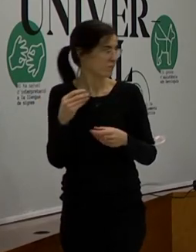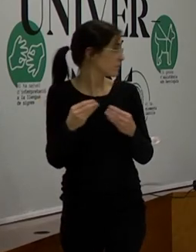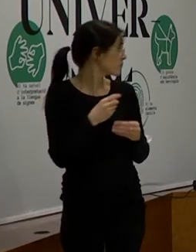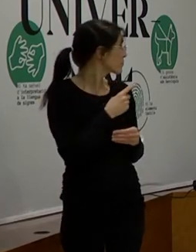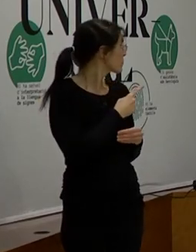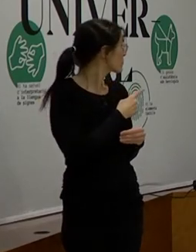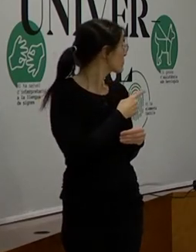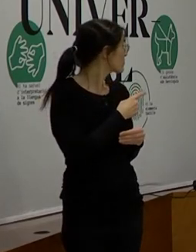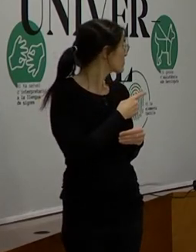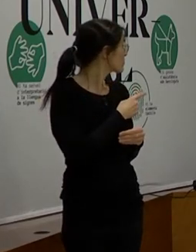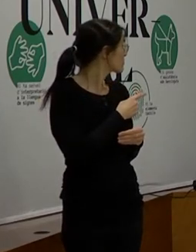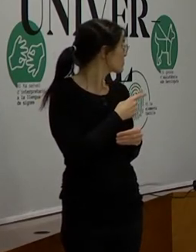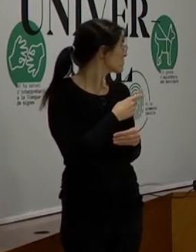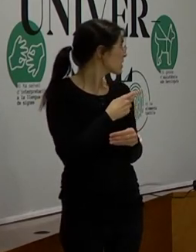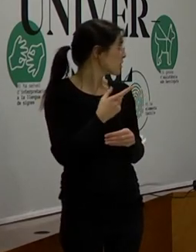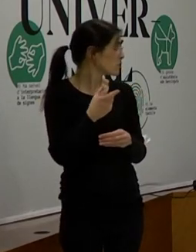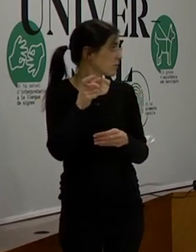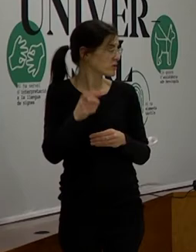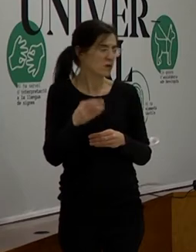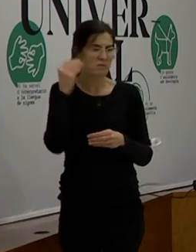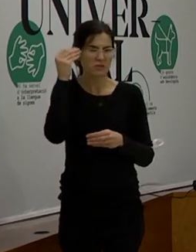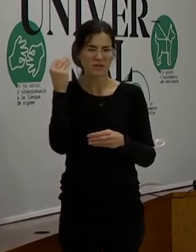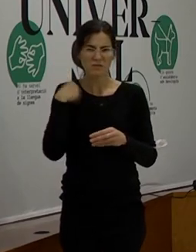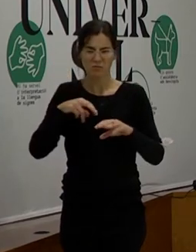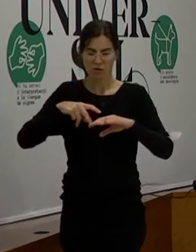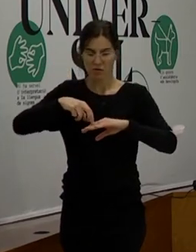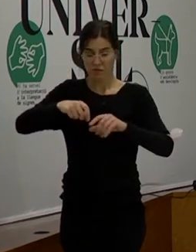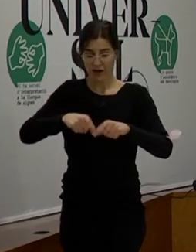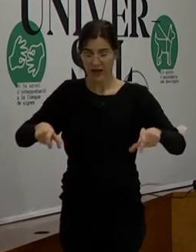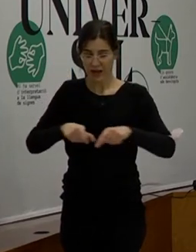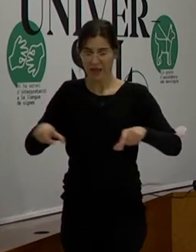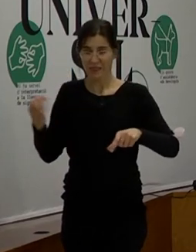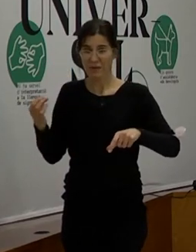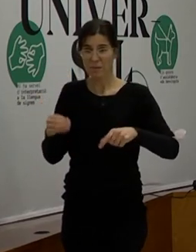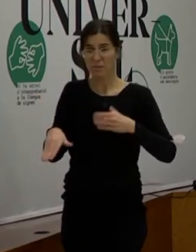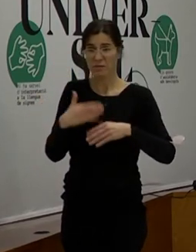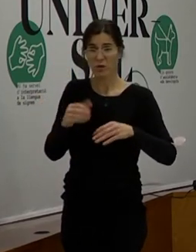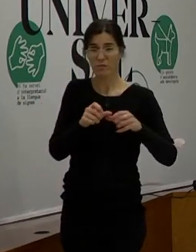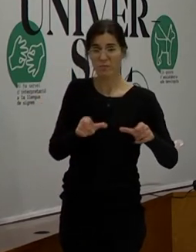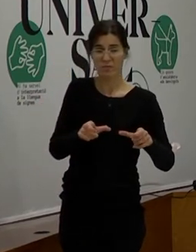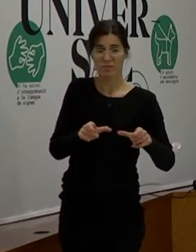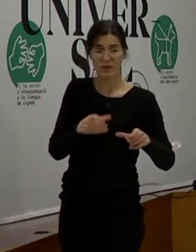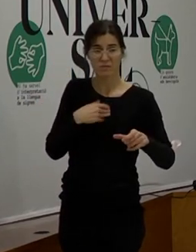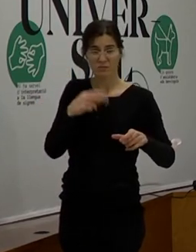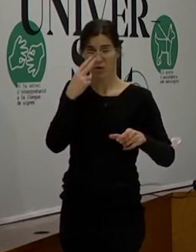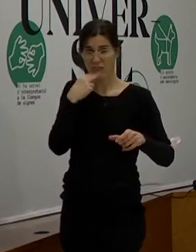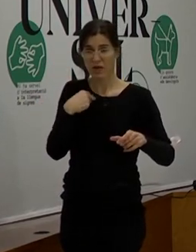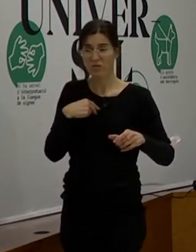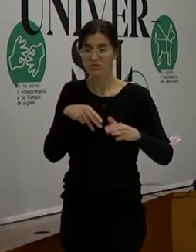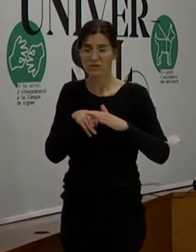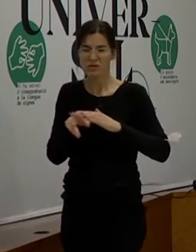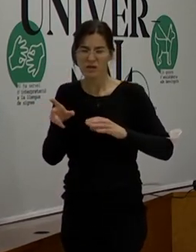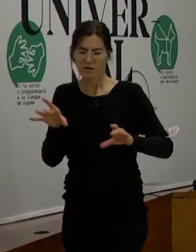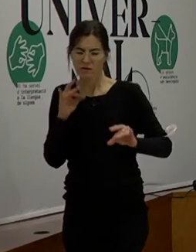algú va pensar que la franja guia tenia que ser primer, gual i segon, en el qual el cec notava... Passava i